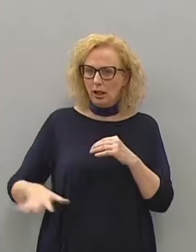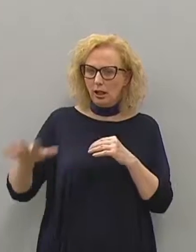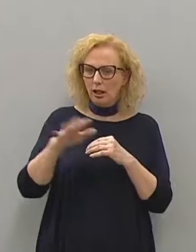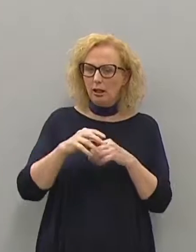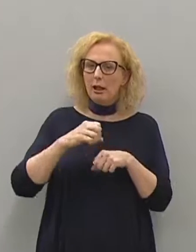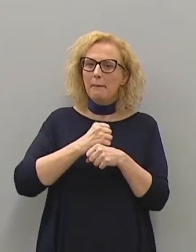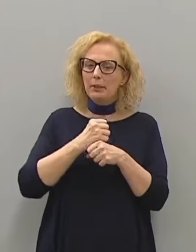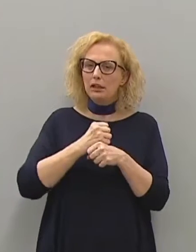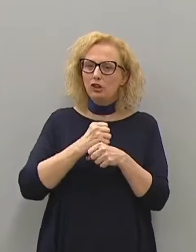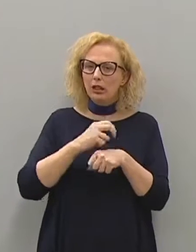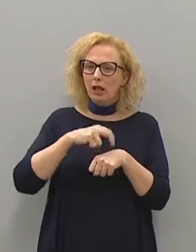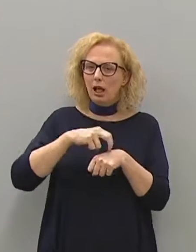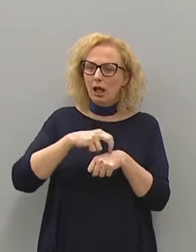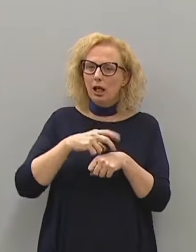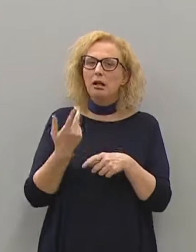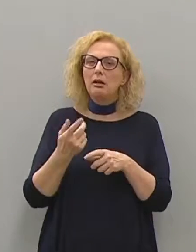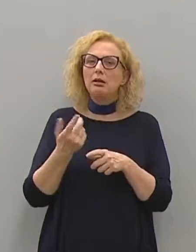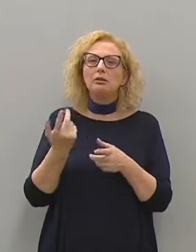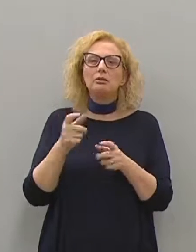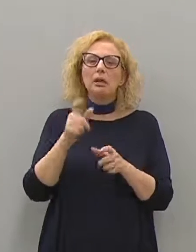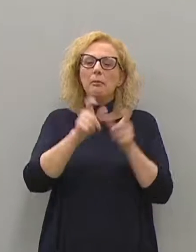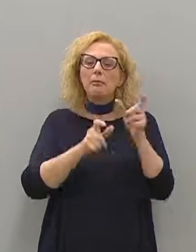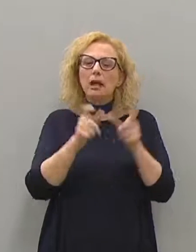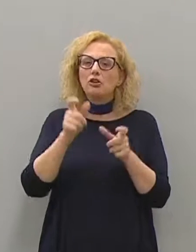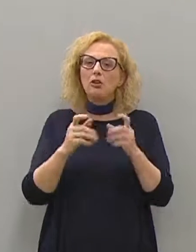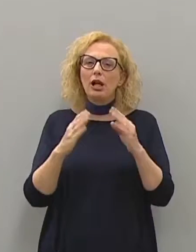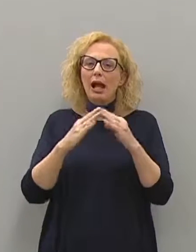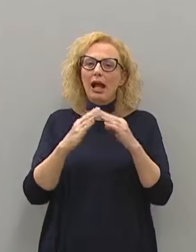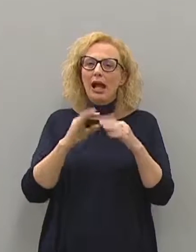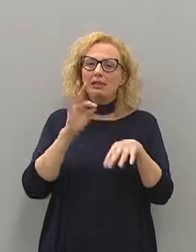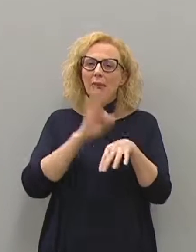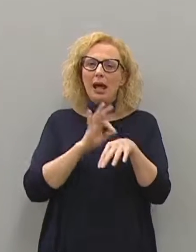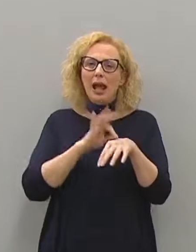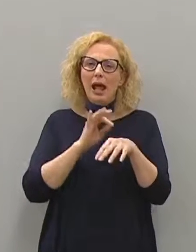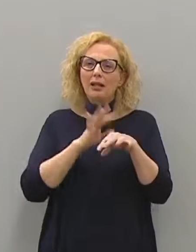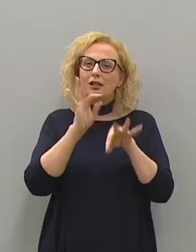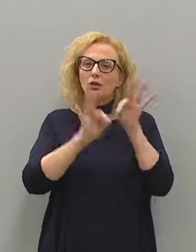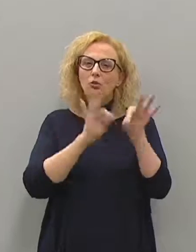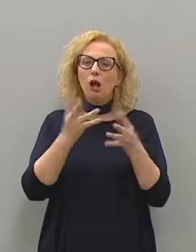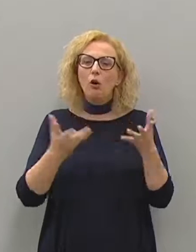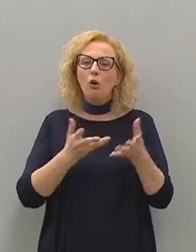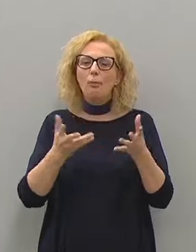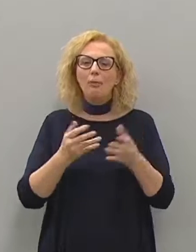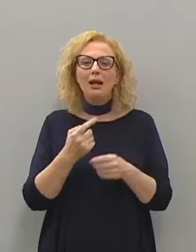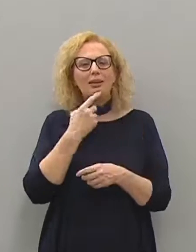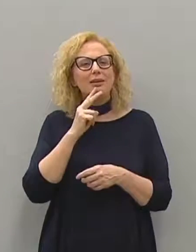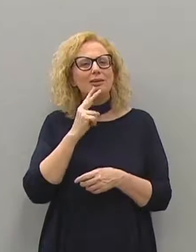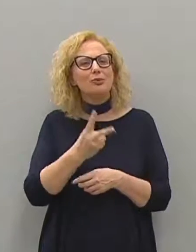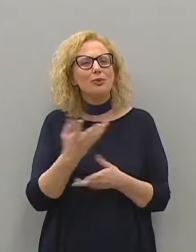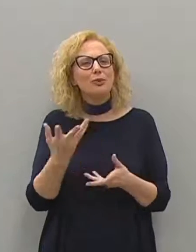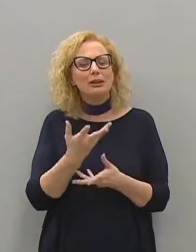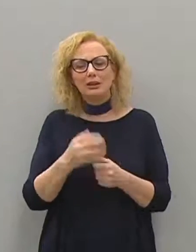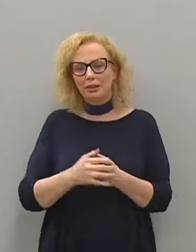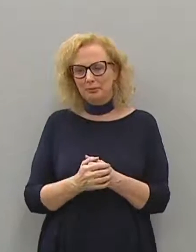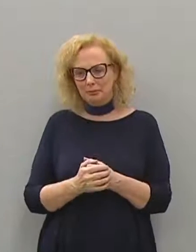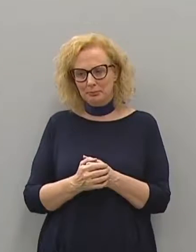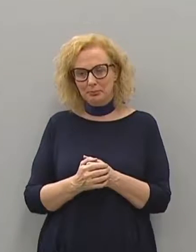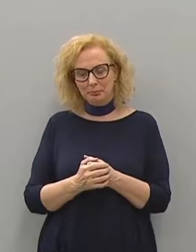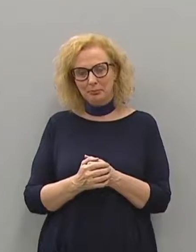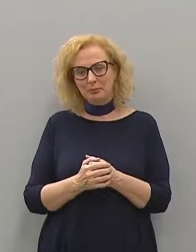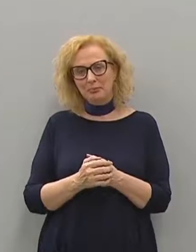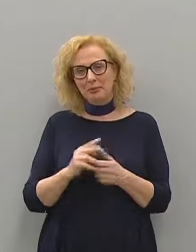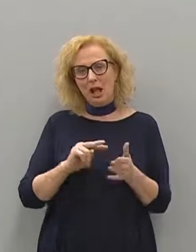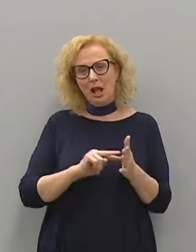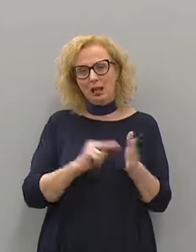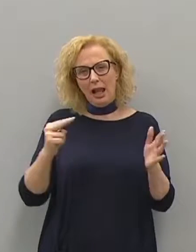particolare come vengono seguiti i pazienti da casa non so se risponde lei l'assessore dottor riusciti ma su questo la domanda più tecnica